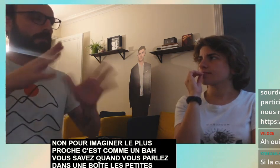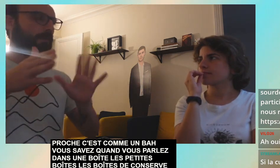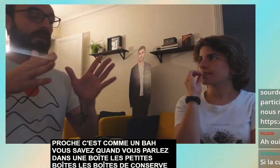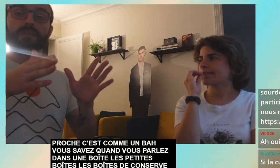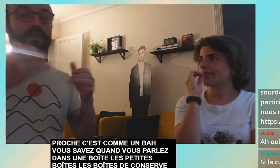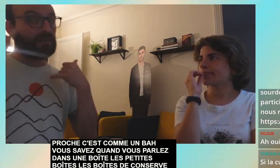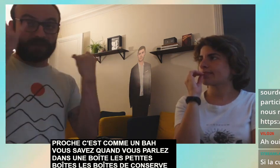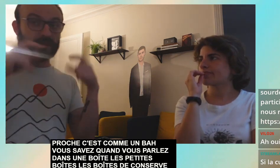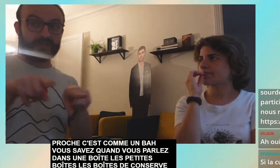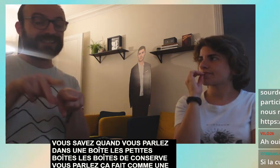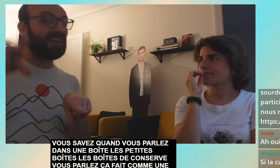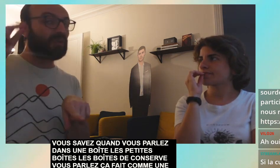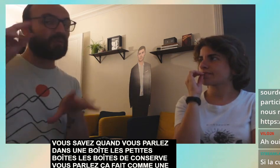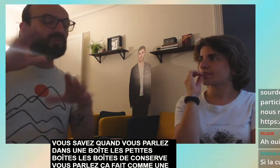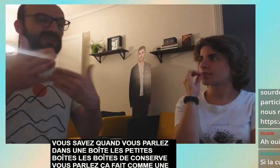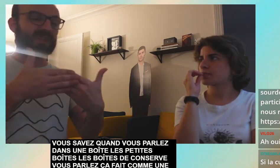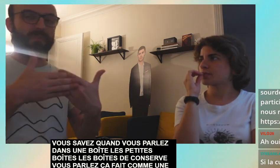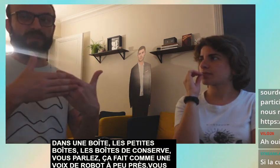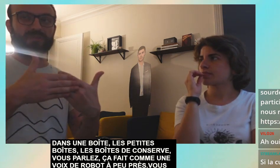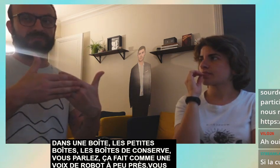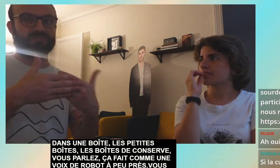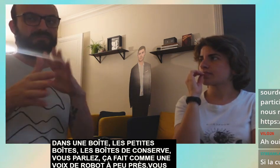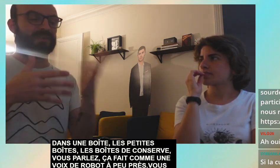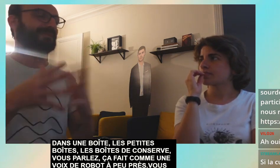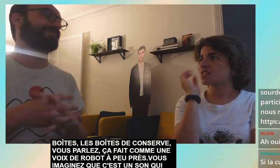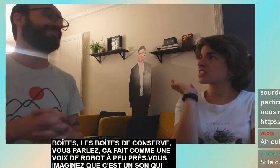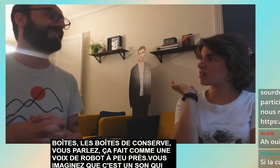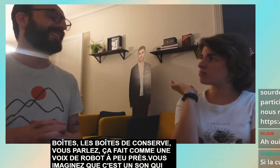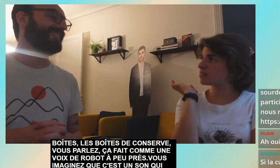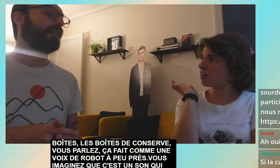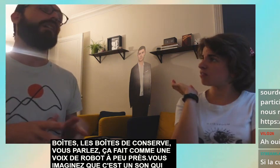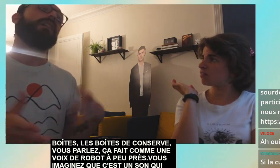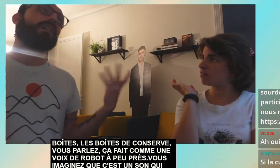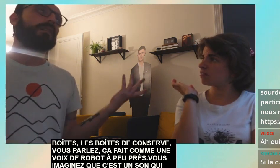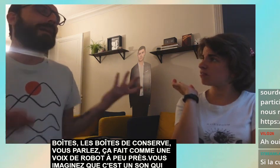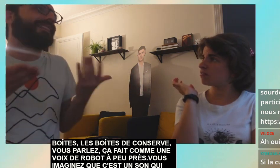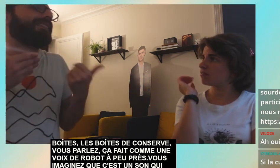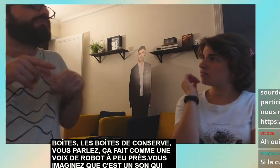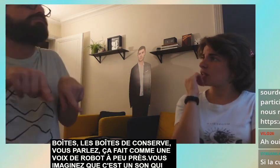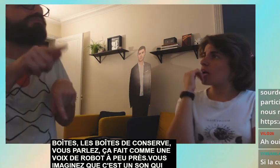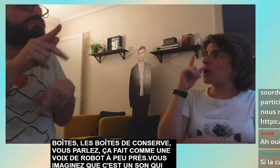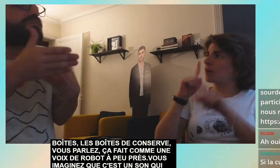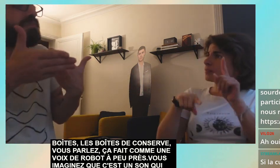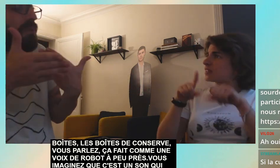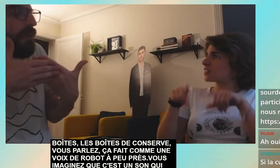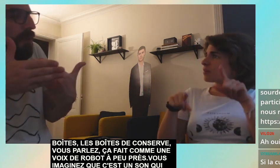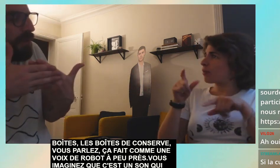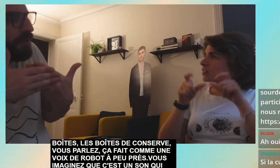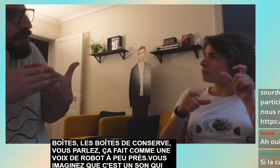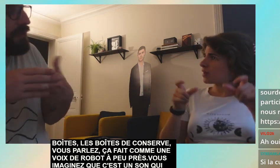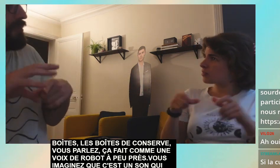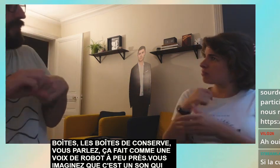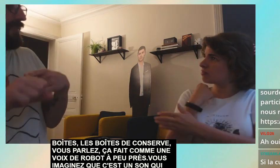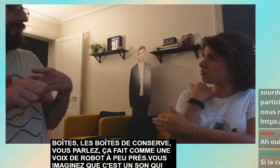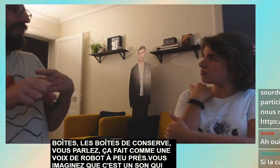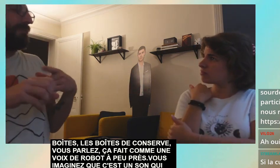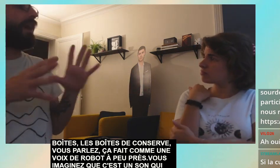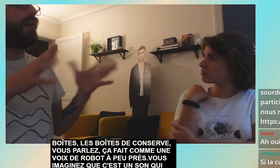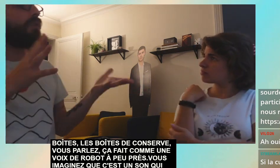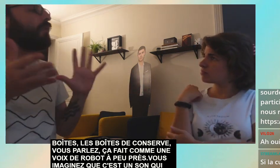près. Vous imaginez que c'est un son qui est proche. Voilà. Ah, c'est comme ça. C'est le plus proche qu'on ait fait. Mais en gros, en